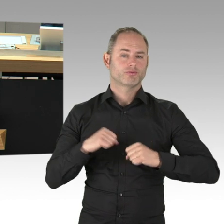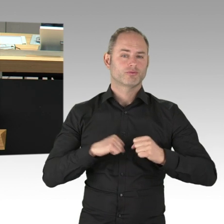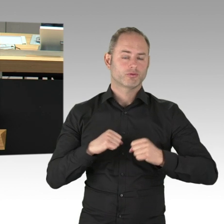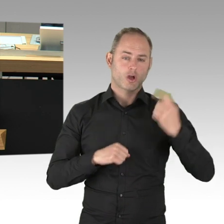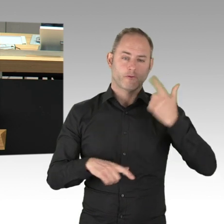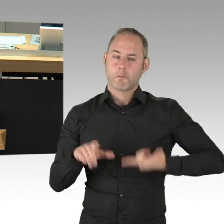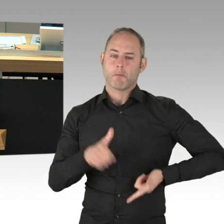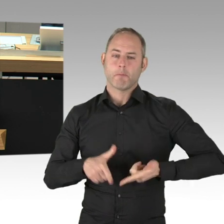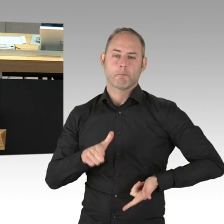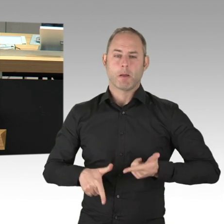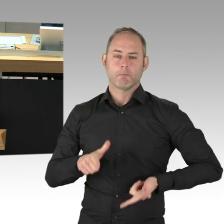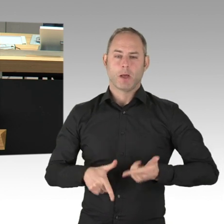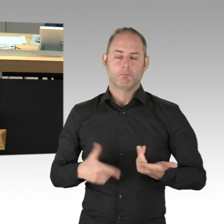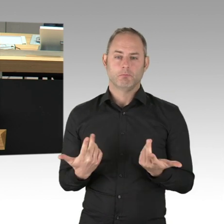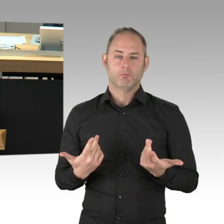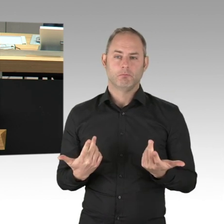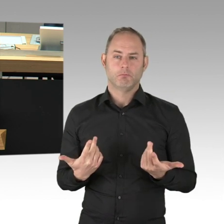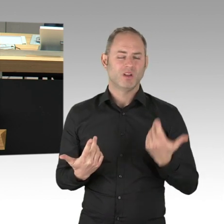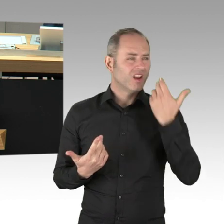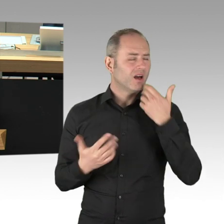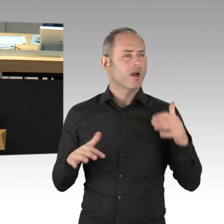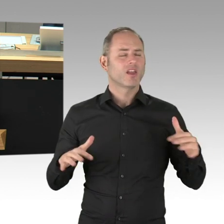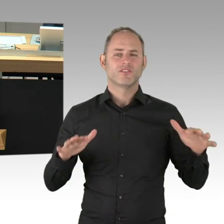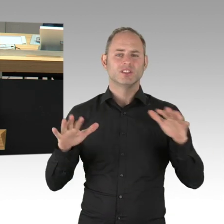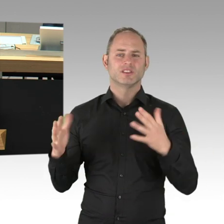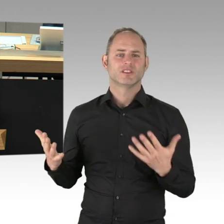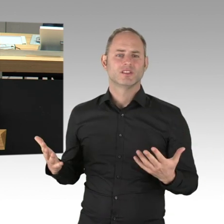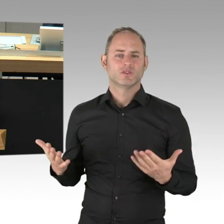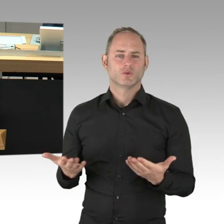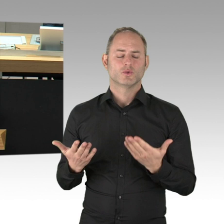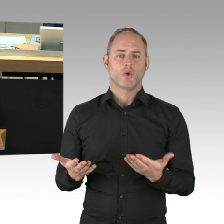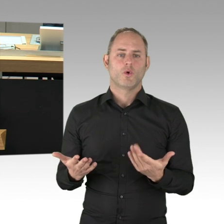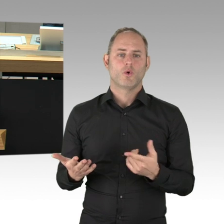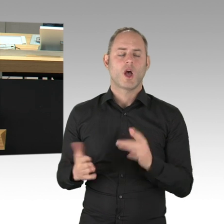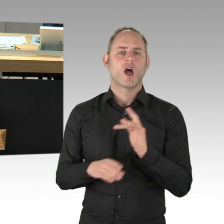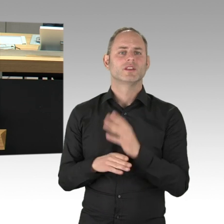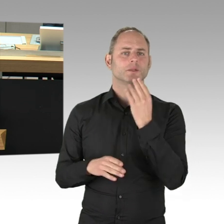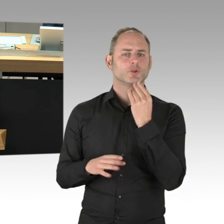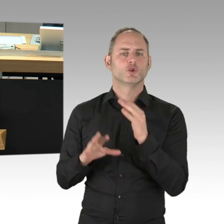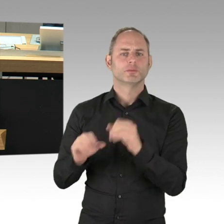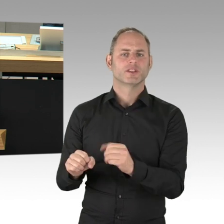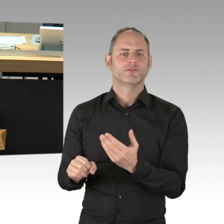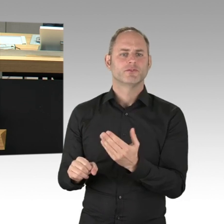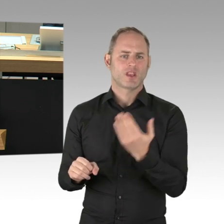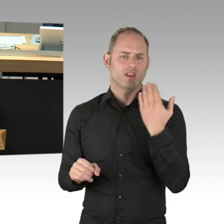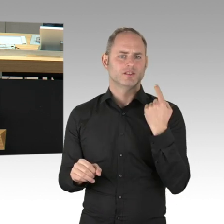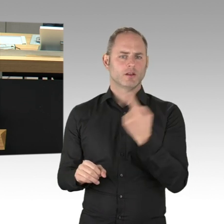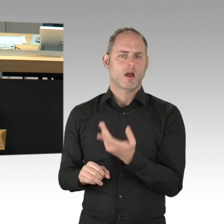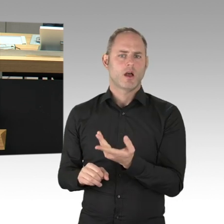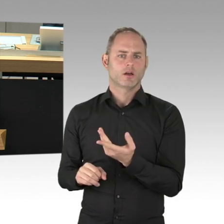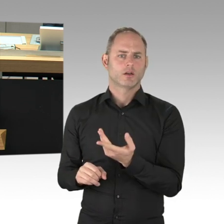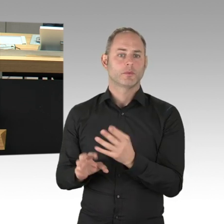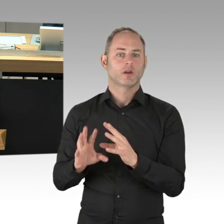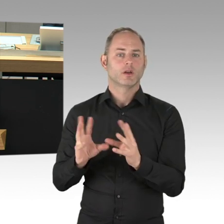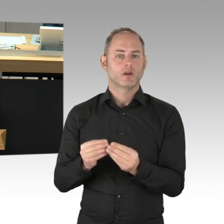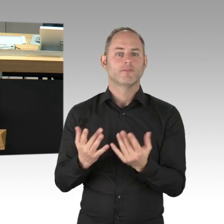2018 wurden der Recherche- und Informationsstelle Antisemitismus 527 antisemitische Vorfälle gemeldet. Das sind